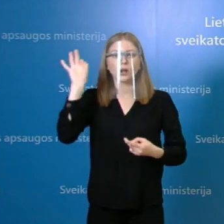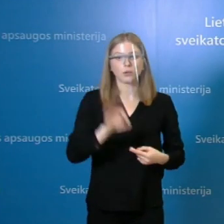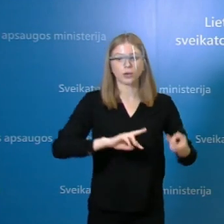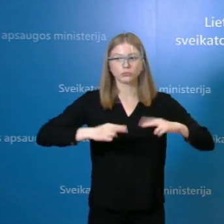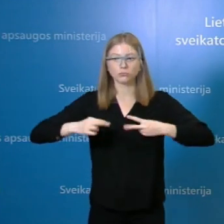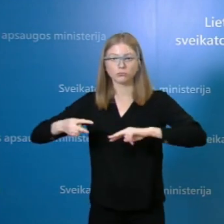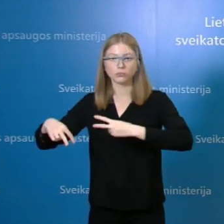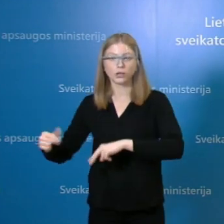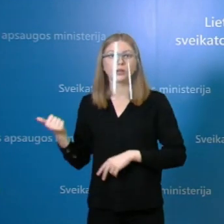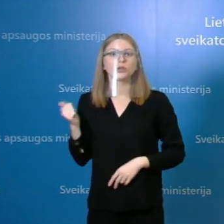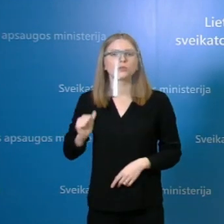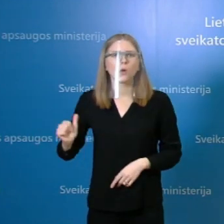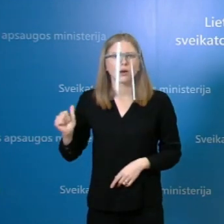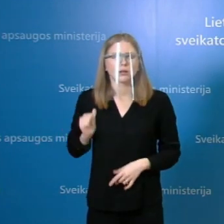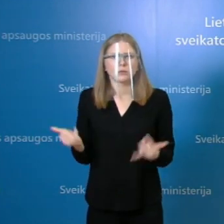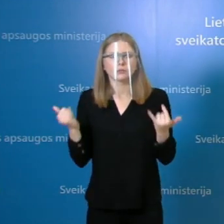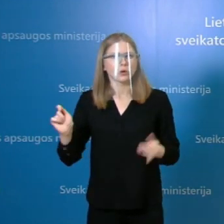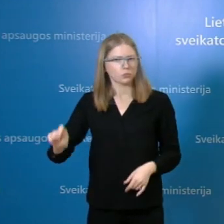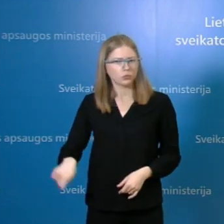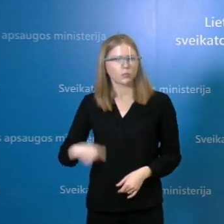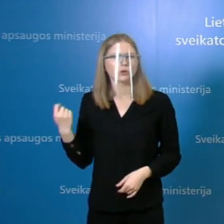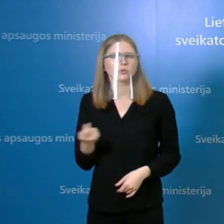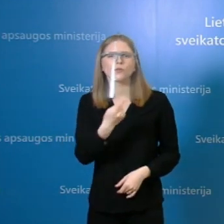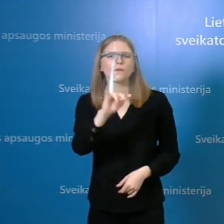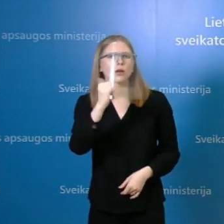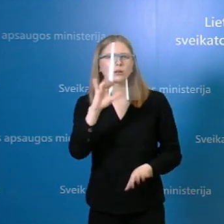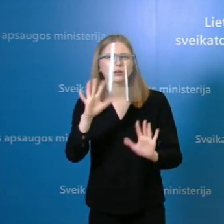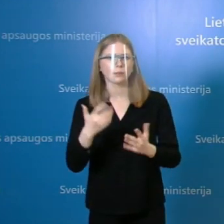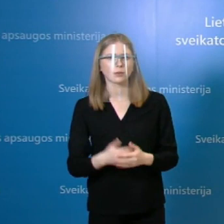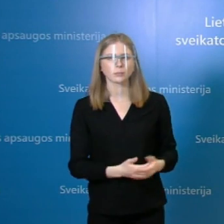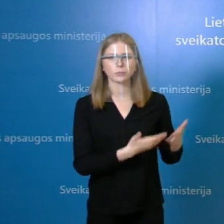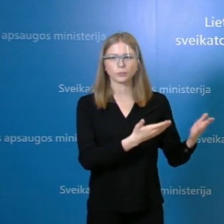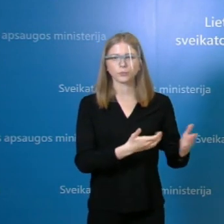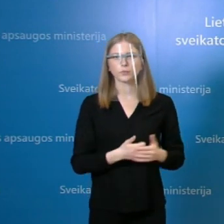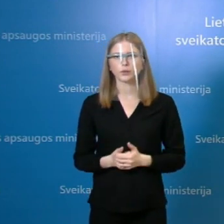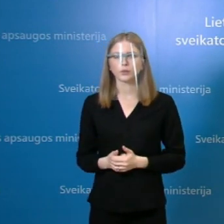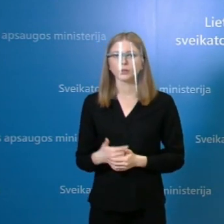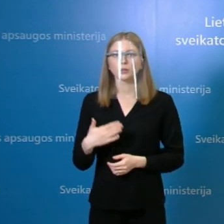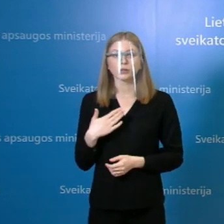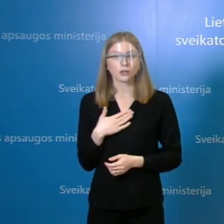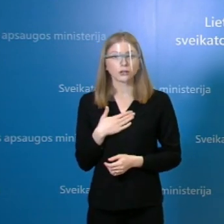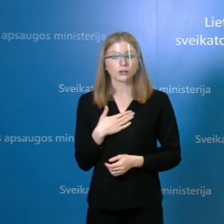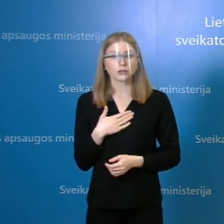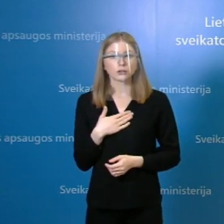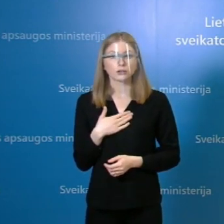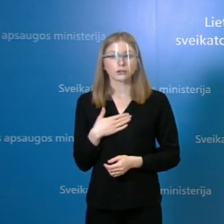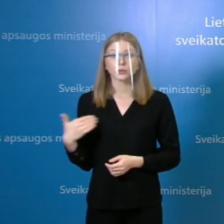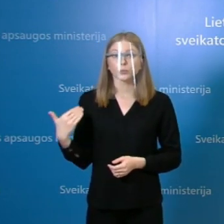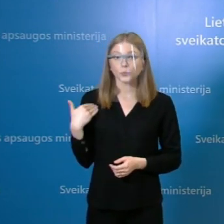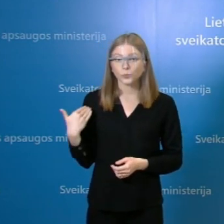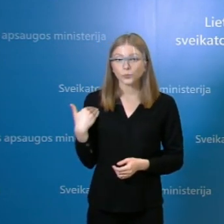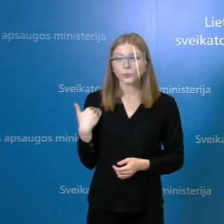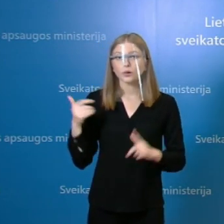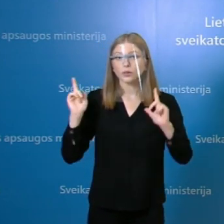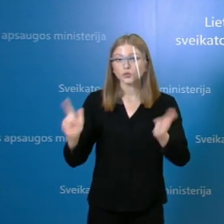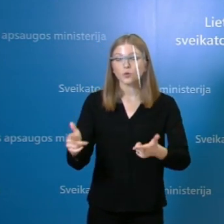paslaugos brangsta žmonių sąskaita? Na, iš tikrųjų, matyt, visi norėtumėm, kad sveikatos